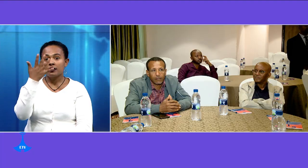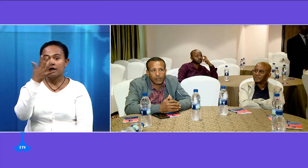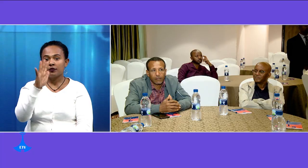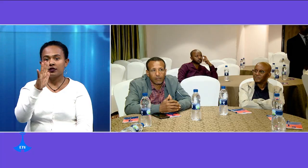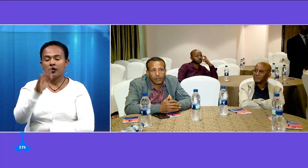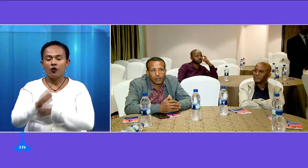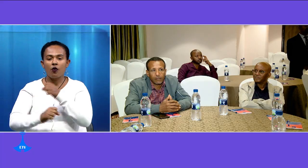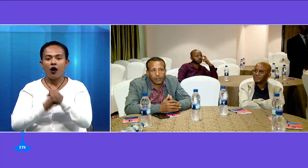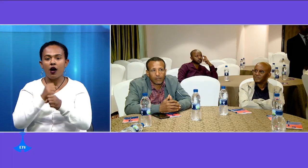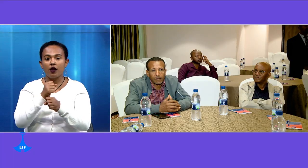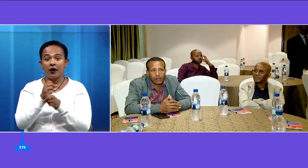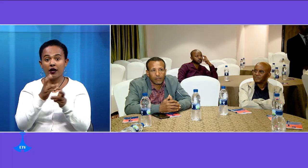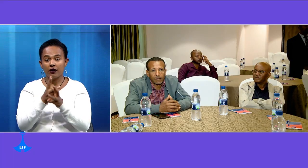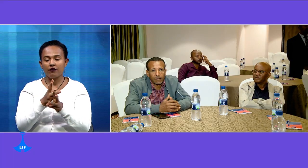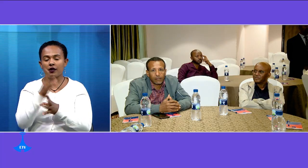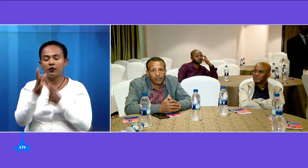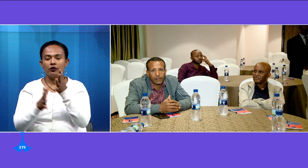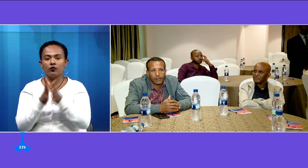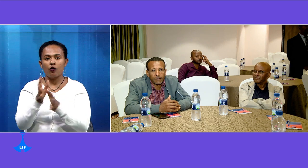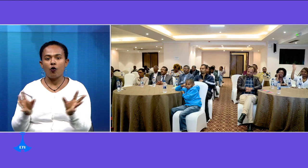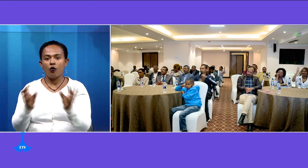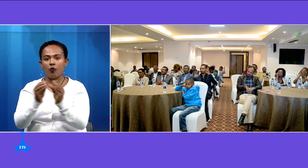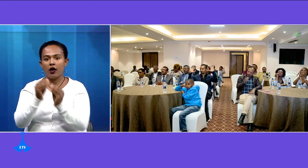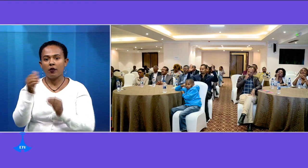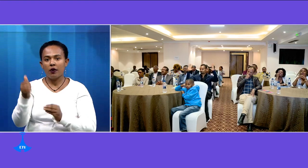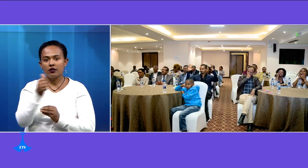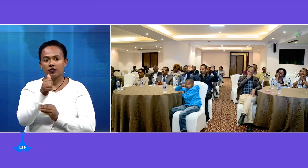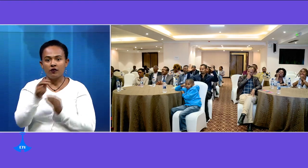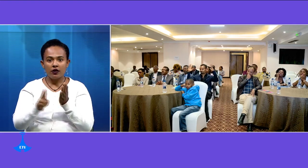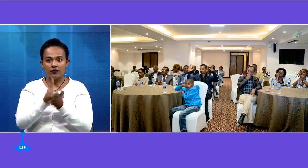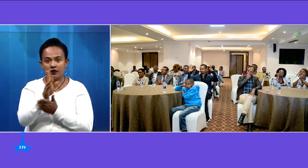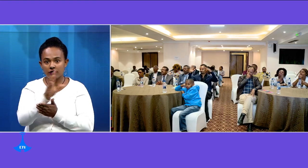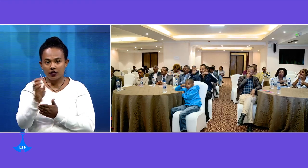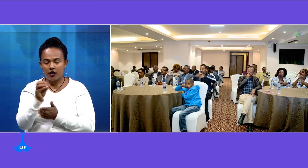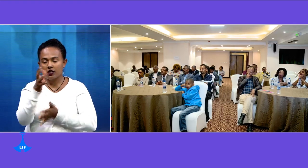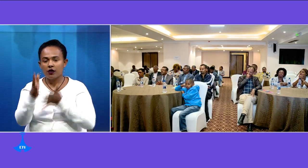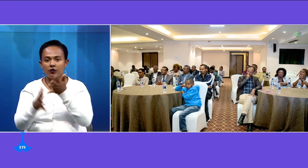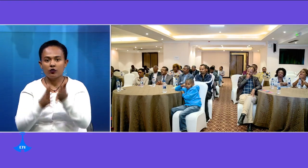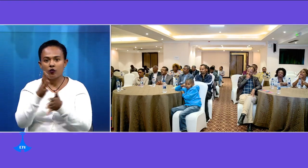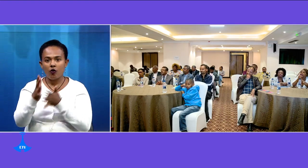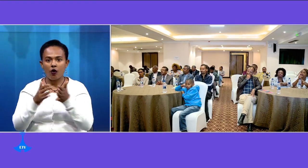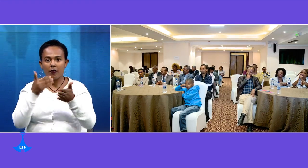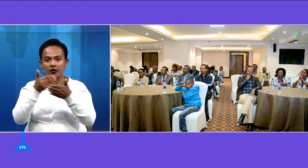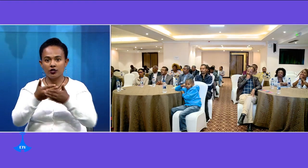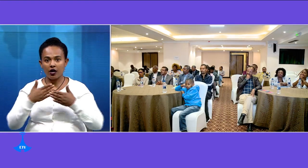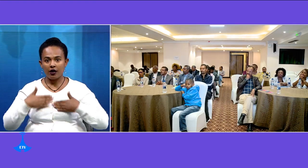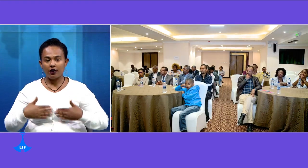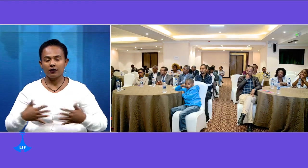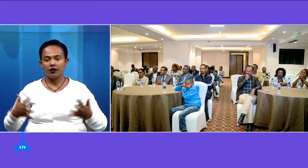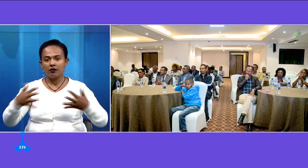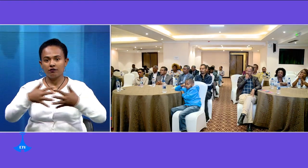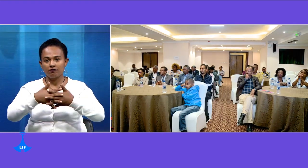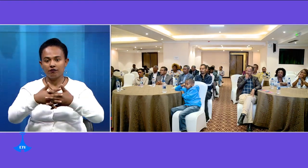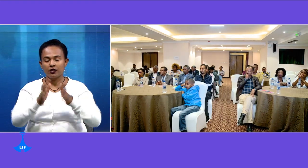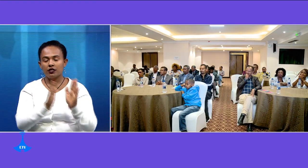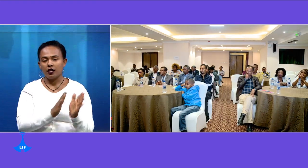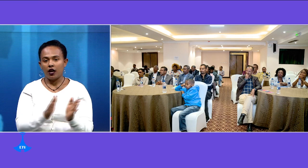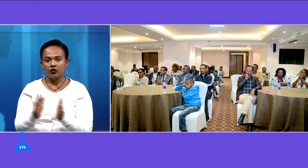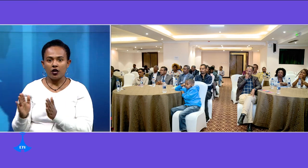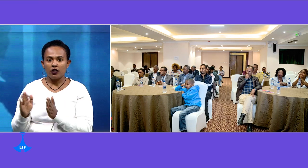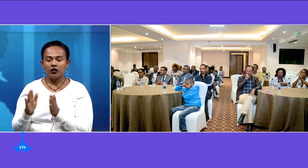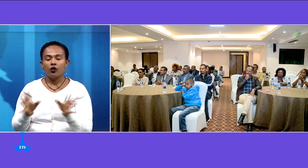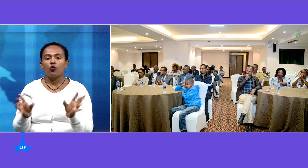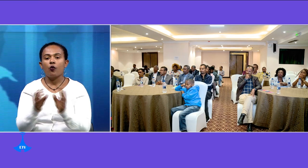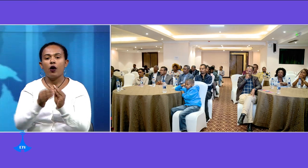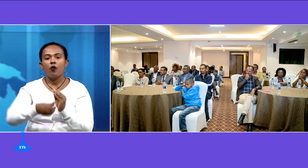አስራአምስተኛው ዓለም አቀፍ የምልክት ቋንቋ ጉባኤ በአዲስ አበባ ዩኒቨርሲቲና የምልክት ቋንቋ ባለድርሻ አካላት ጋር በመሆን ይዘጋጃል።